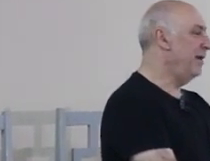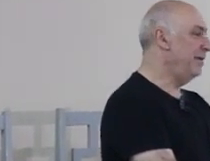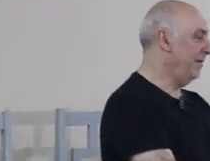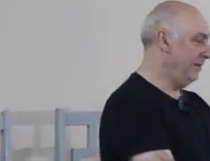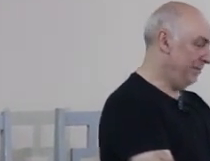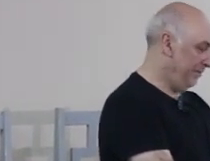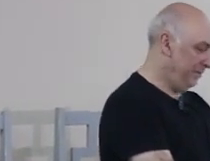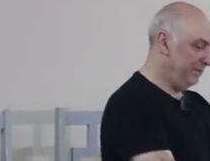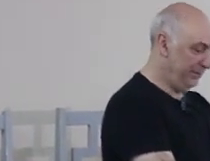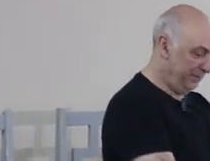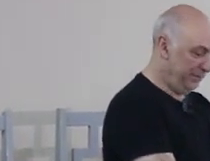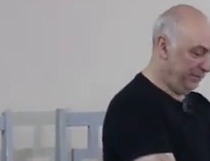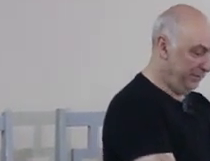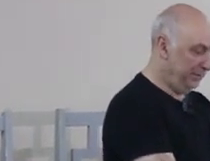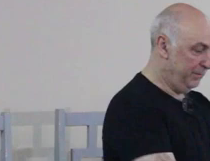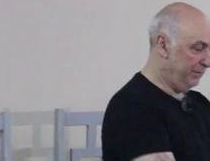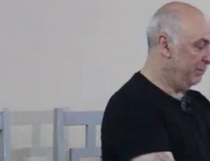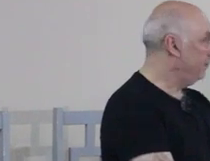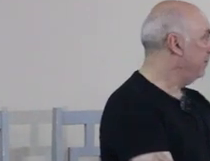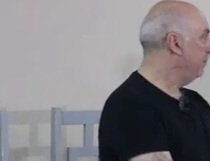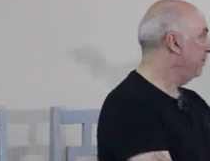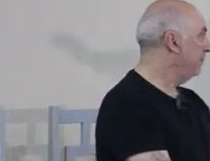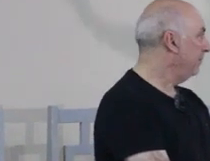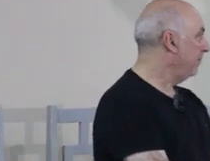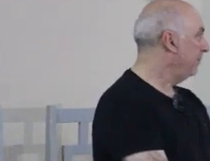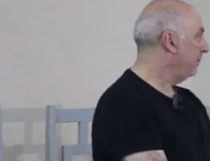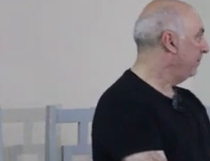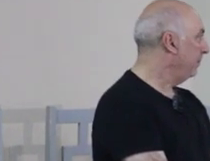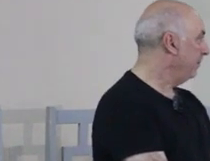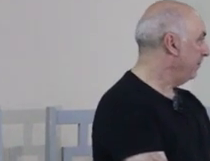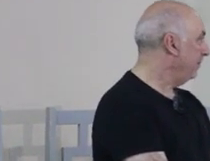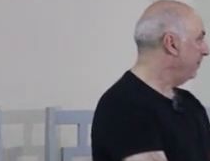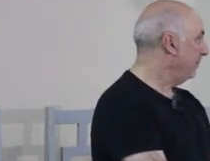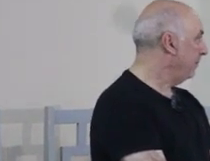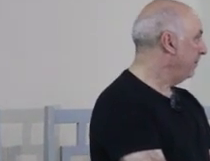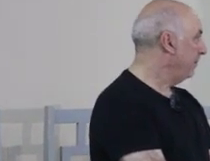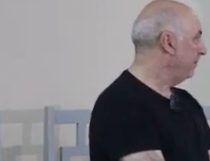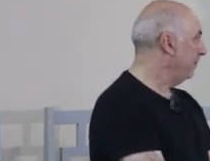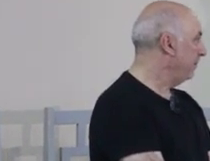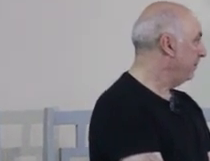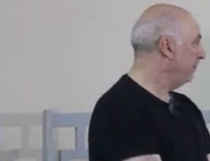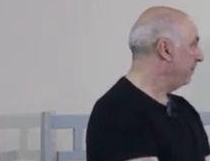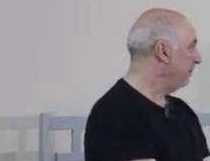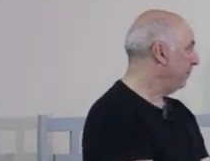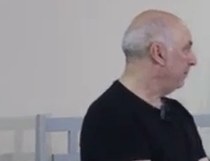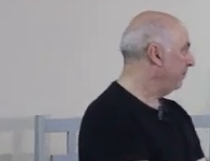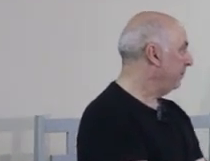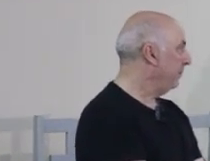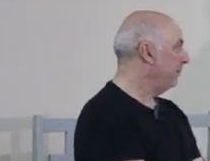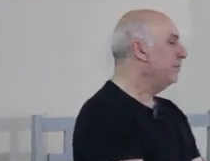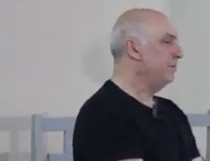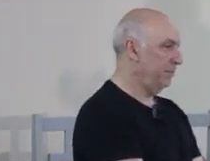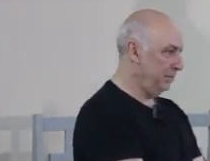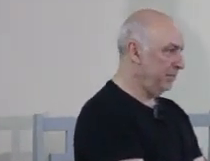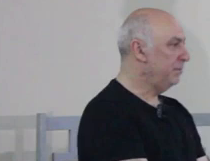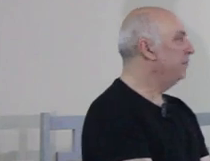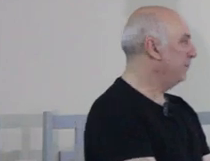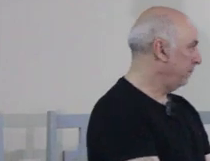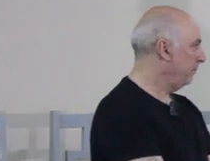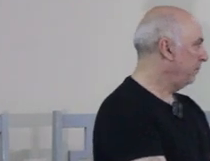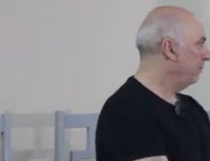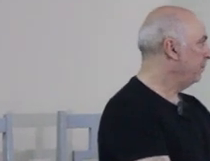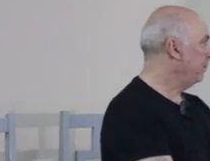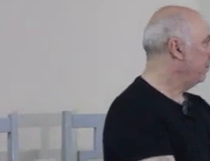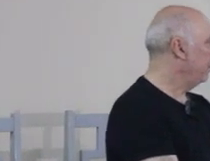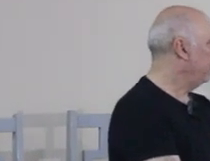visionário. É. Se a gente não se unir, quem vai ser daqui? Eu não quero você daqui a 25 anos vindo para cá, não. Eu quero ter gente, você amanhã já dizendo, olha, nós estamos fazendo